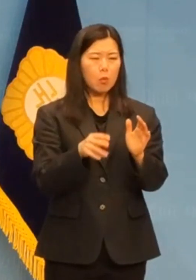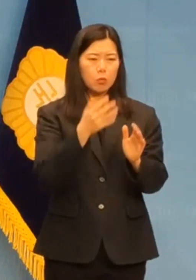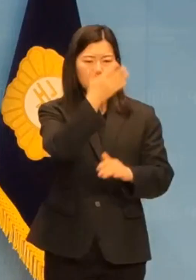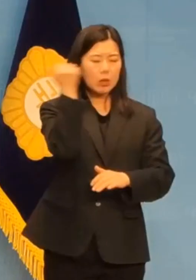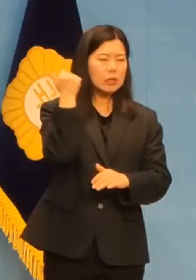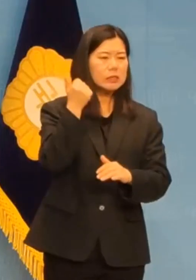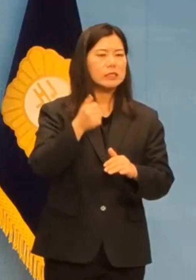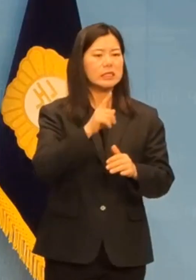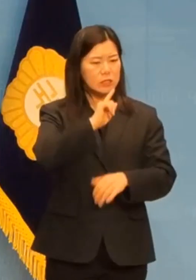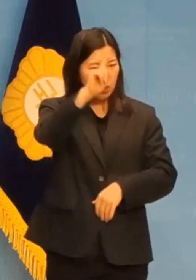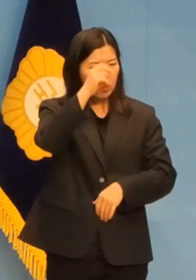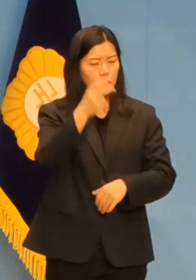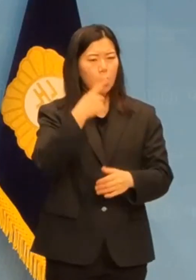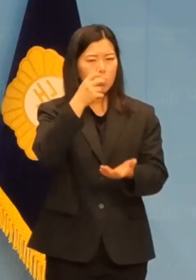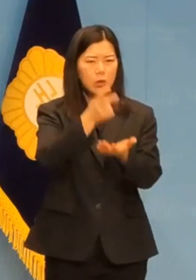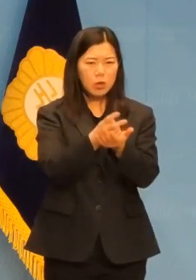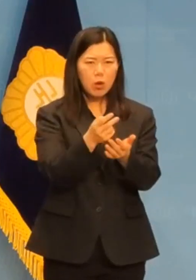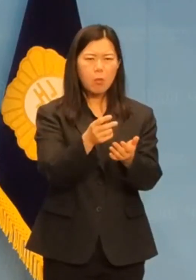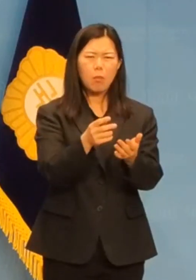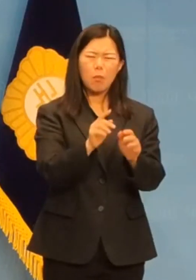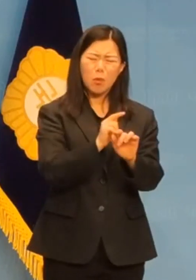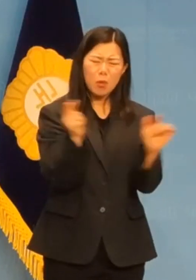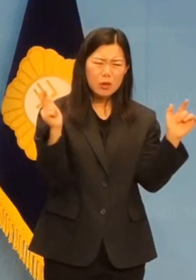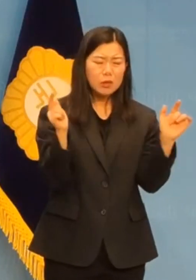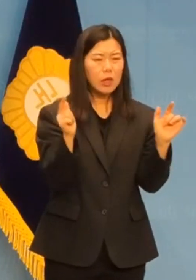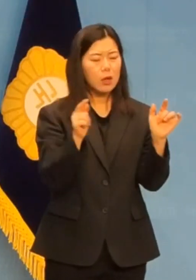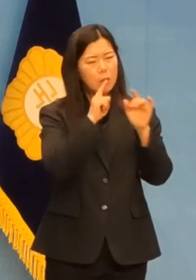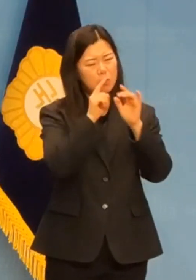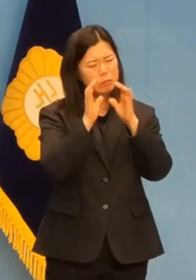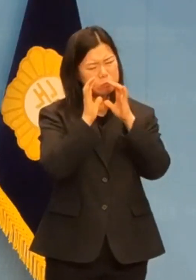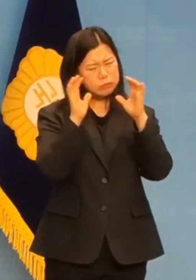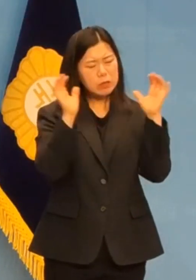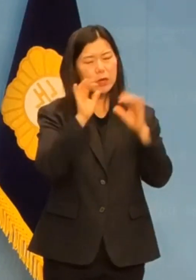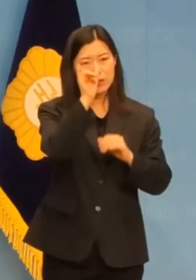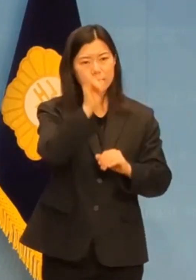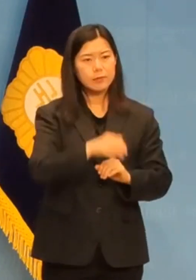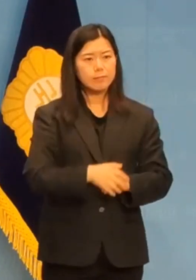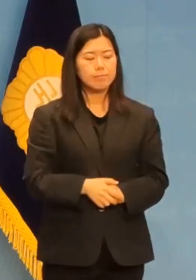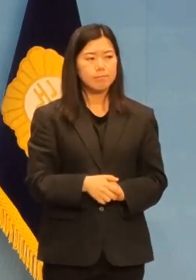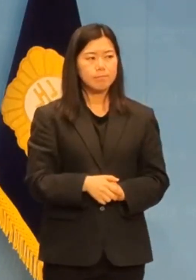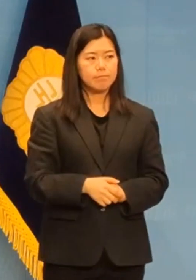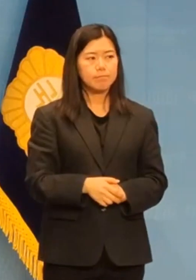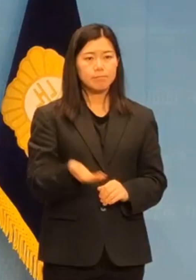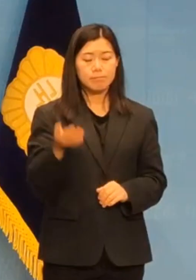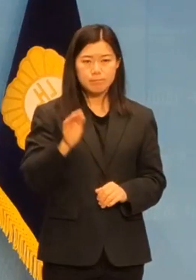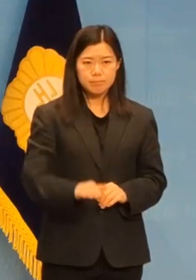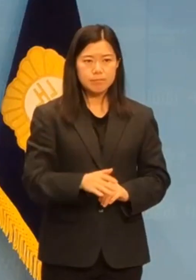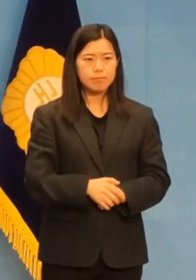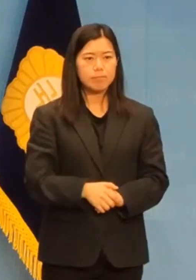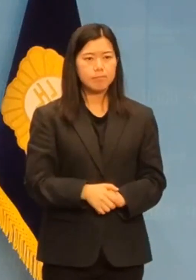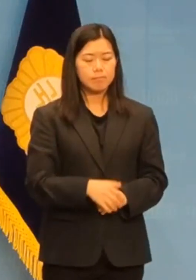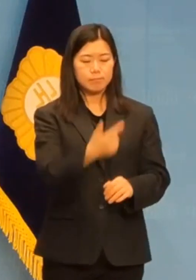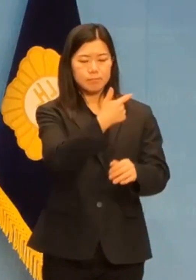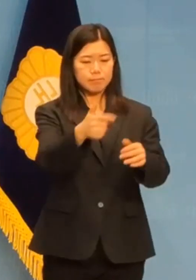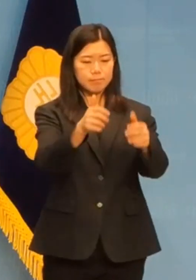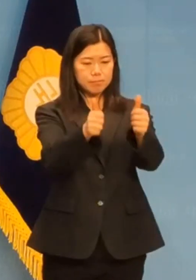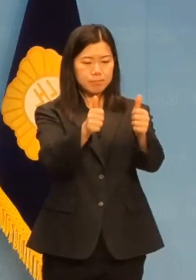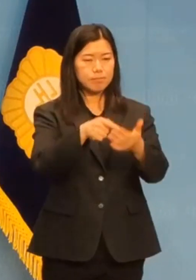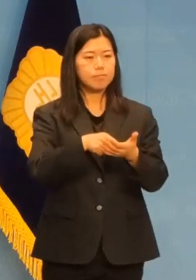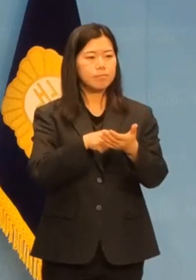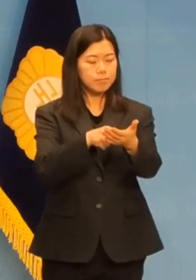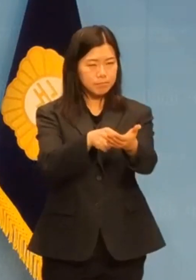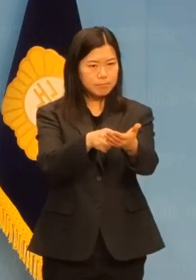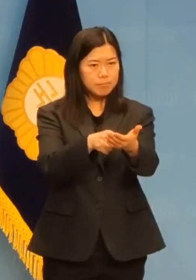등 또 다른 논란을 계속 일으킬 수밖에 없는 구조였습니다. 그러나 대법원이